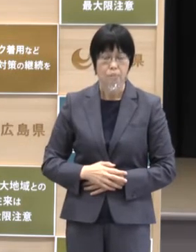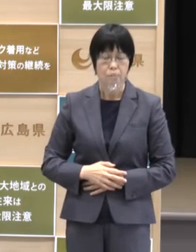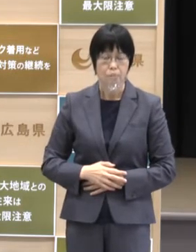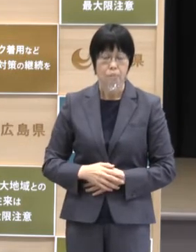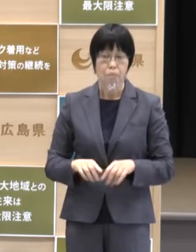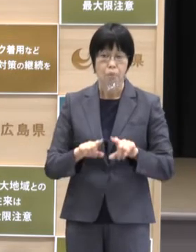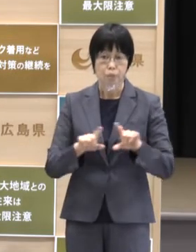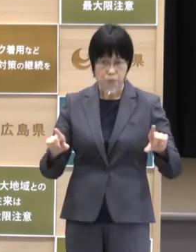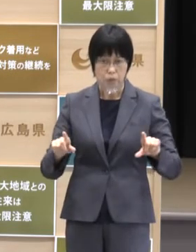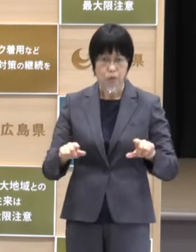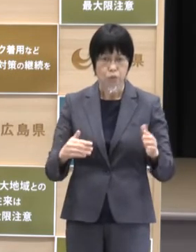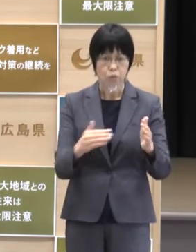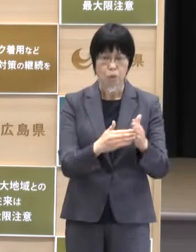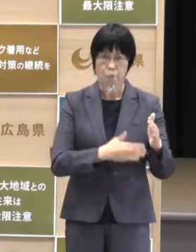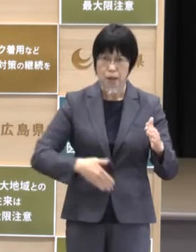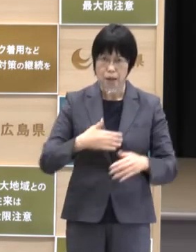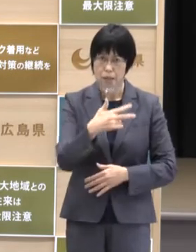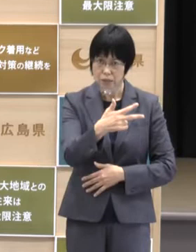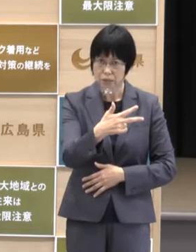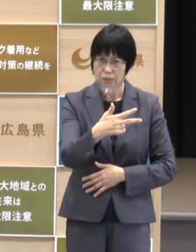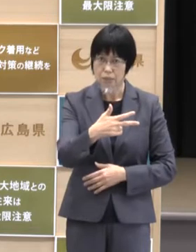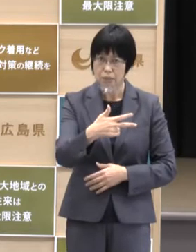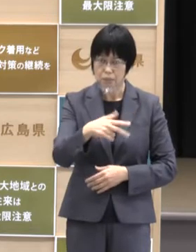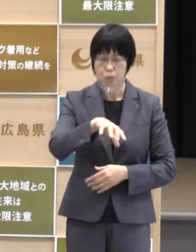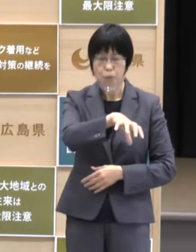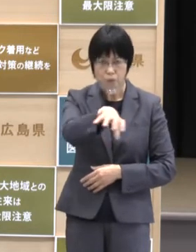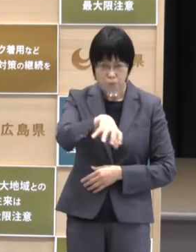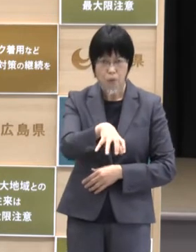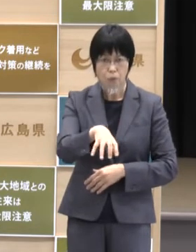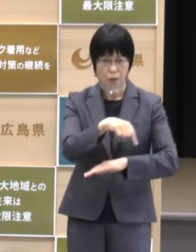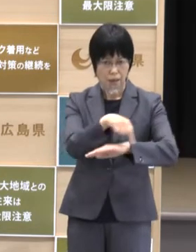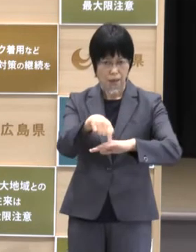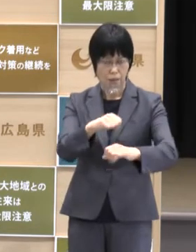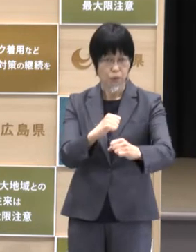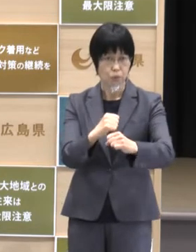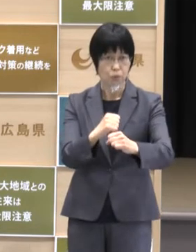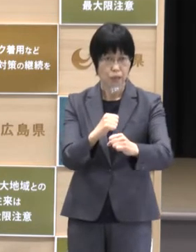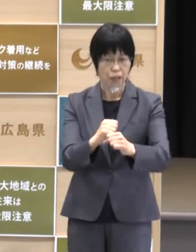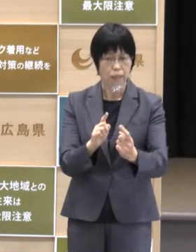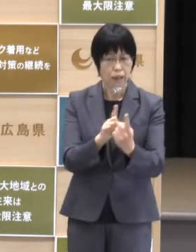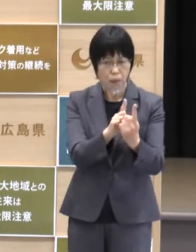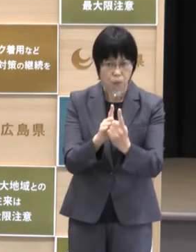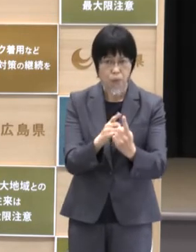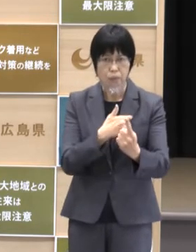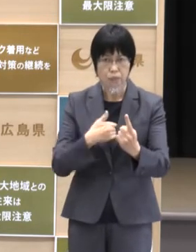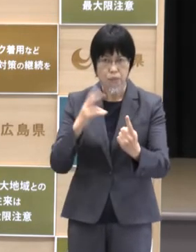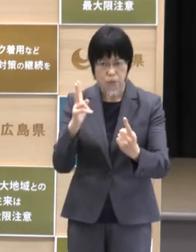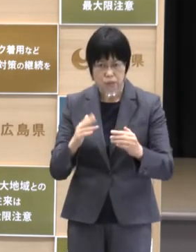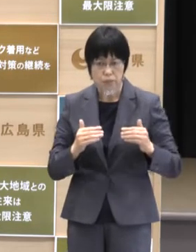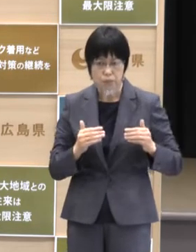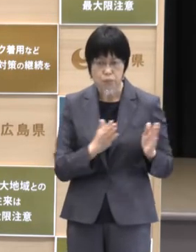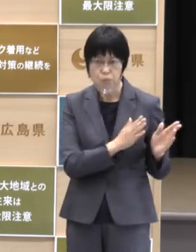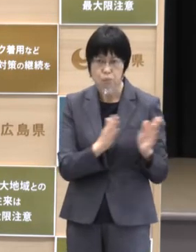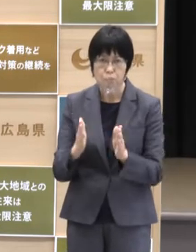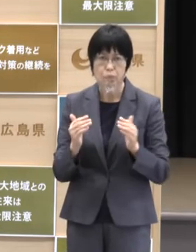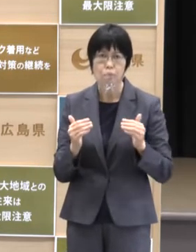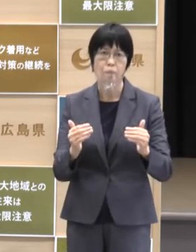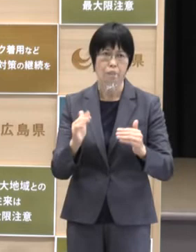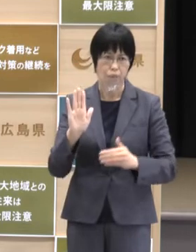もちろん障害者の方でもですね、計画は作って、対応できるように準備を進めているところであります